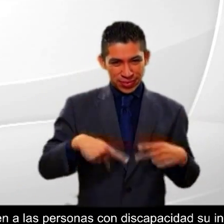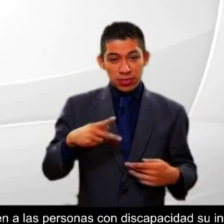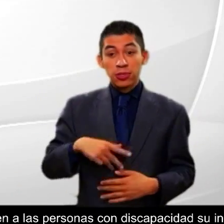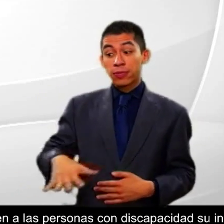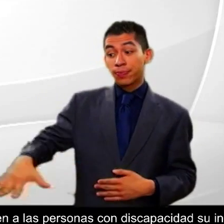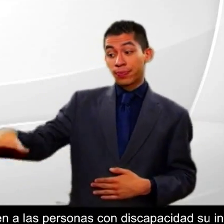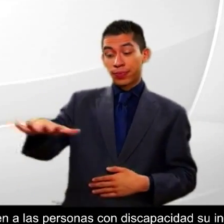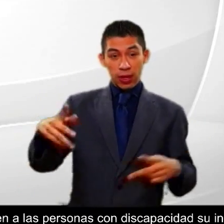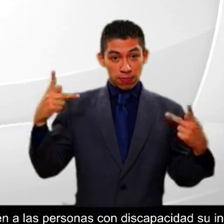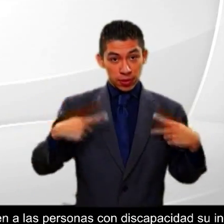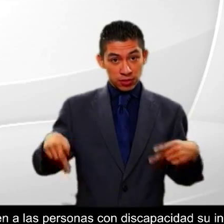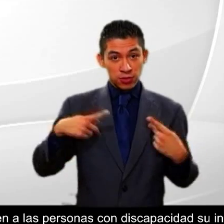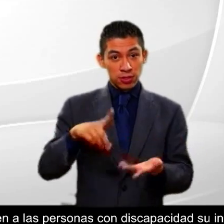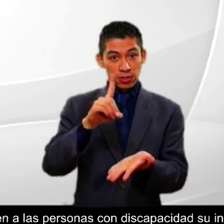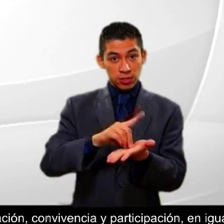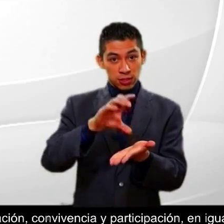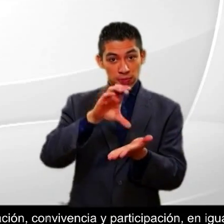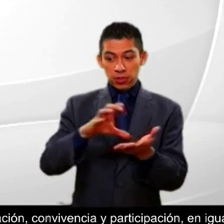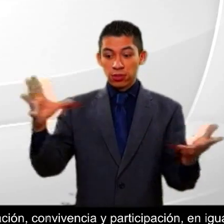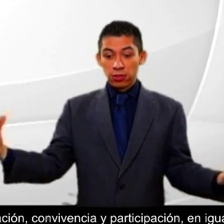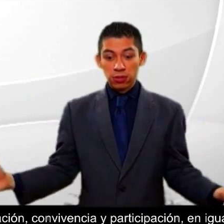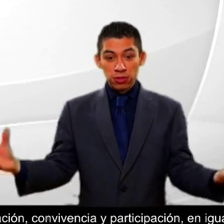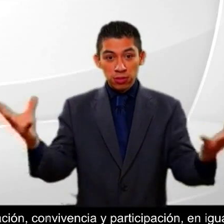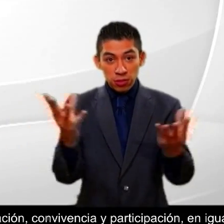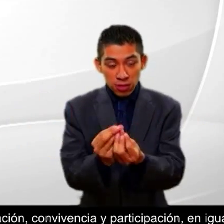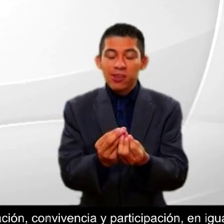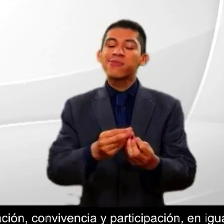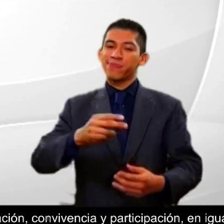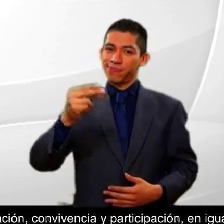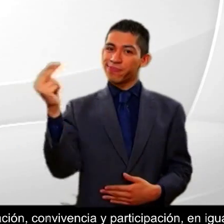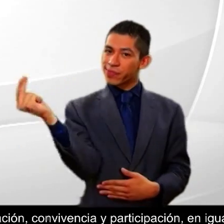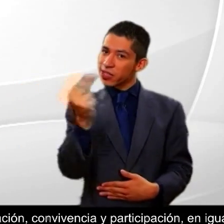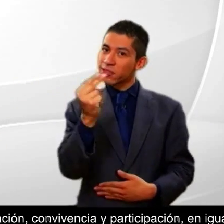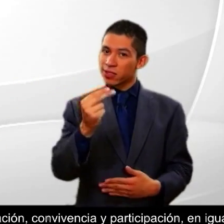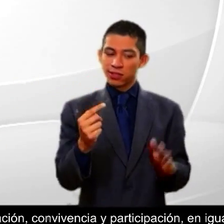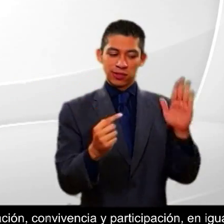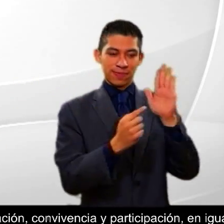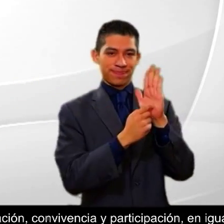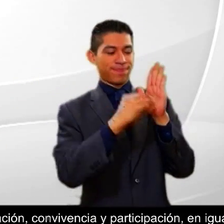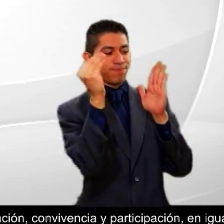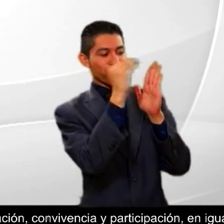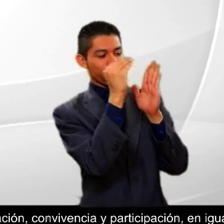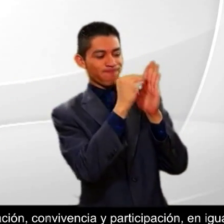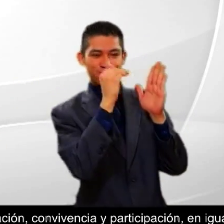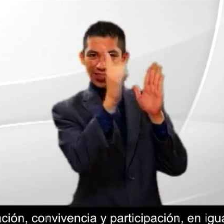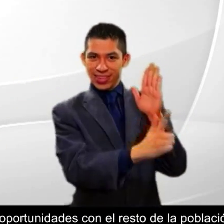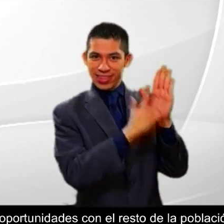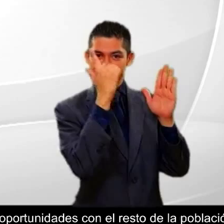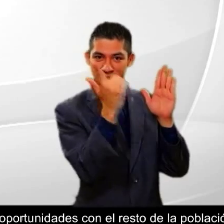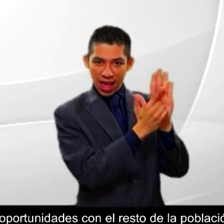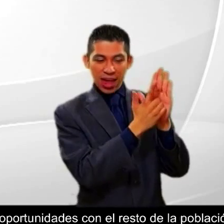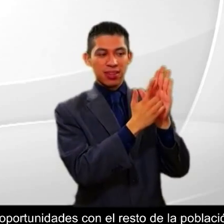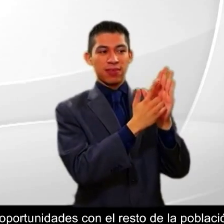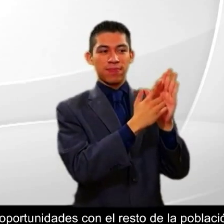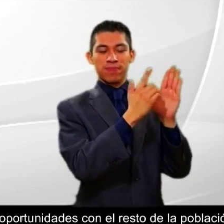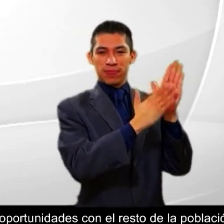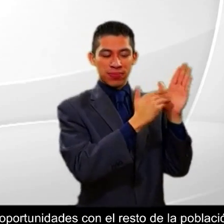discapacidad su inclusión, integración, convivencia y participación En igualdad de oportunidades con el resto de la